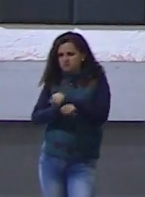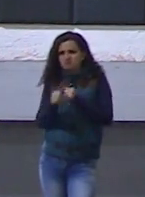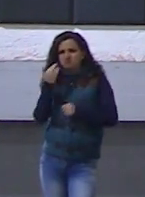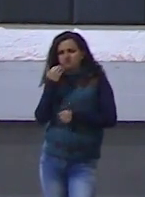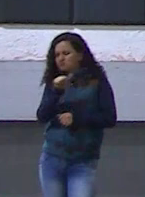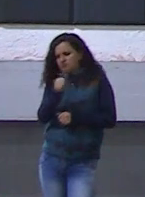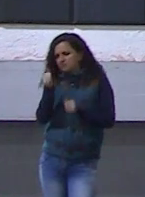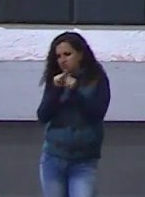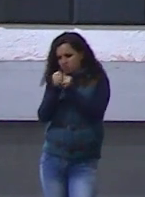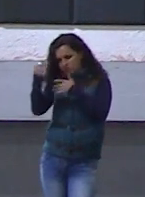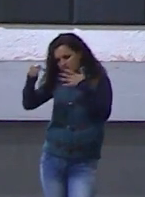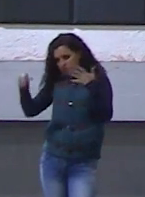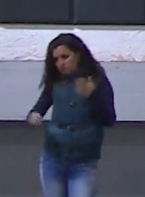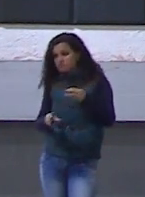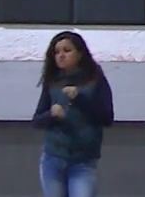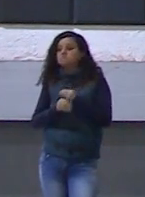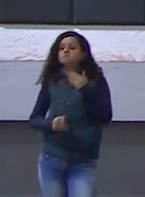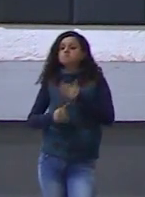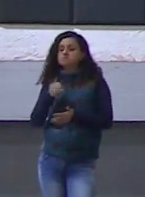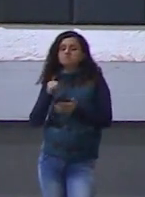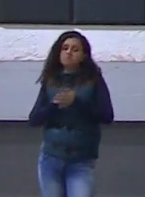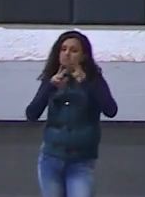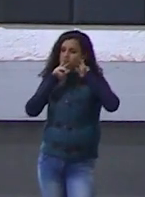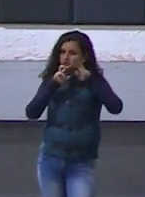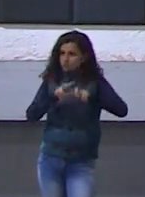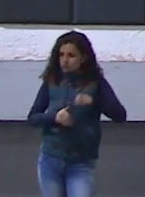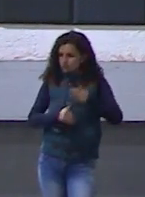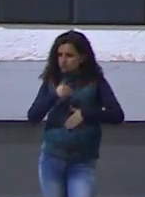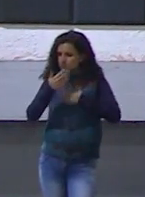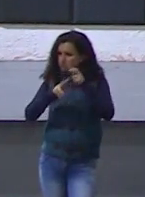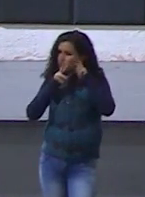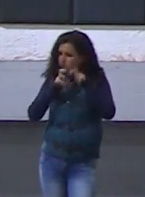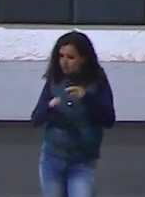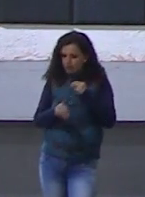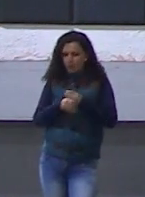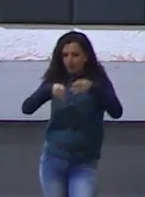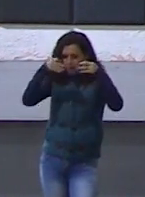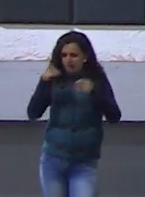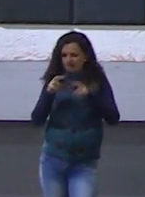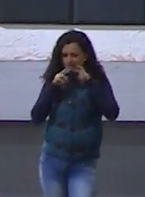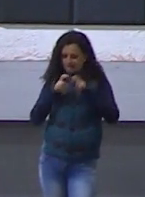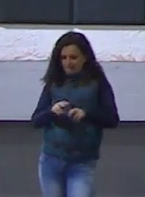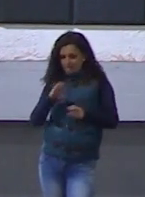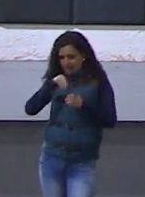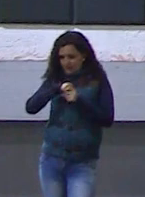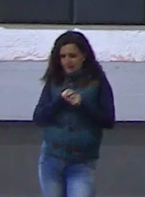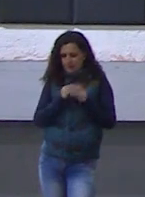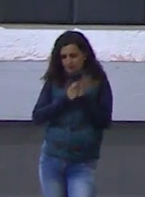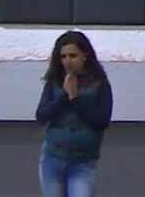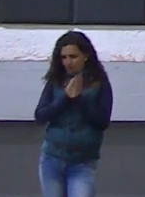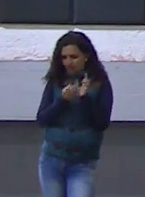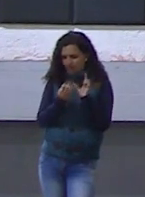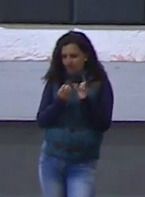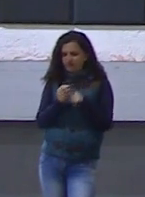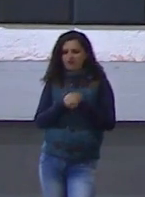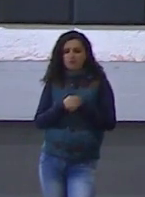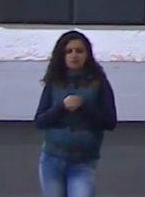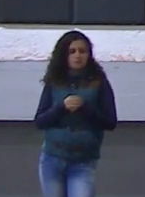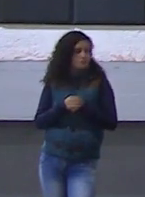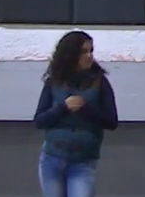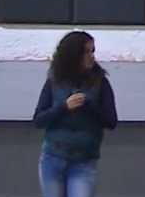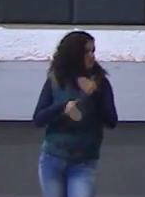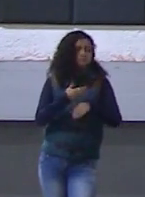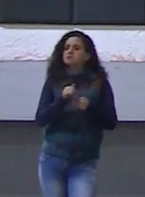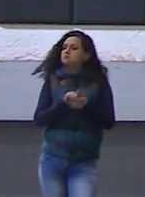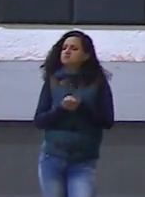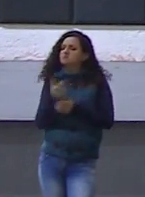etcétera se inició la investigación se formalizó la investigación en el programa iba a leer algo sobre